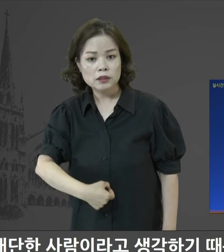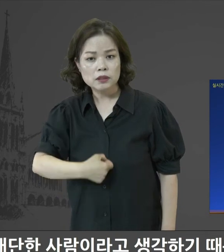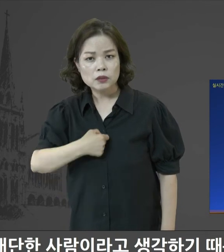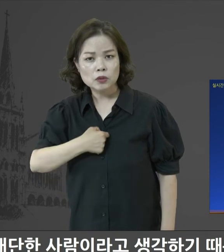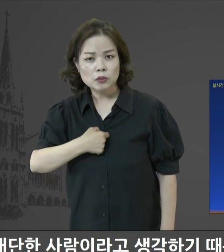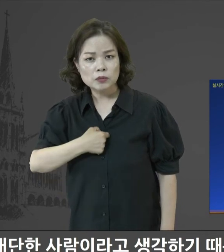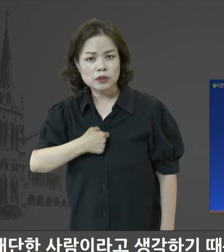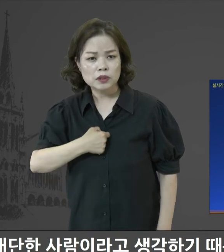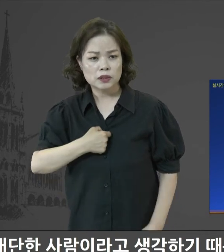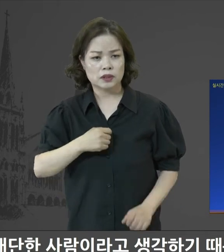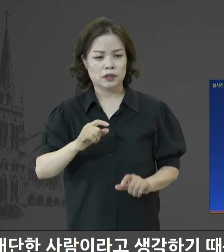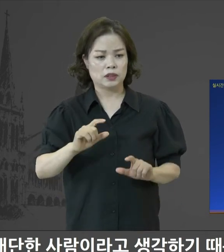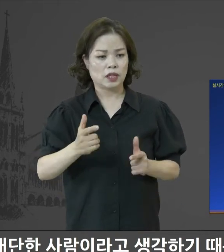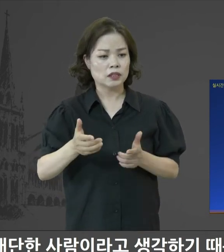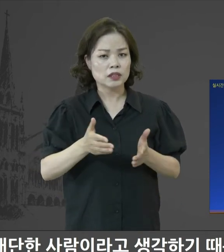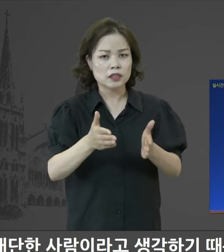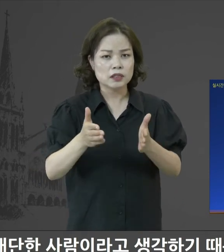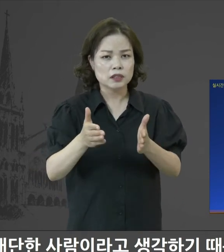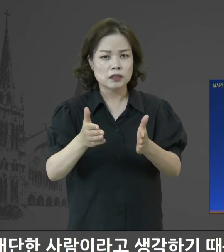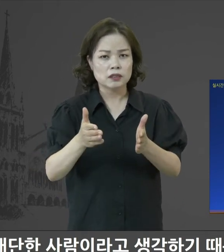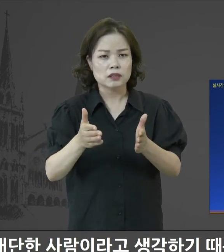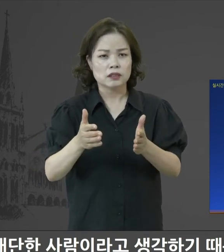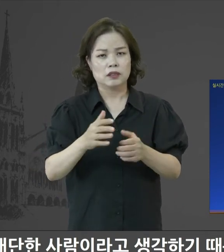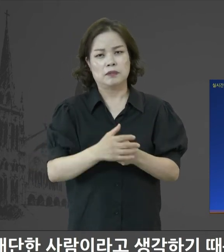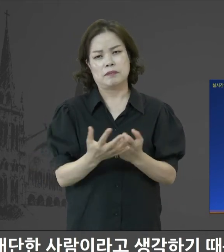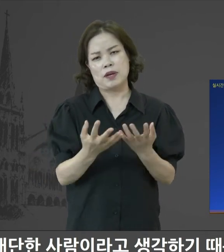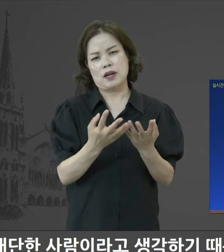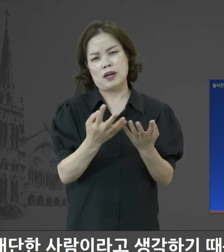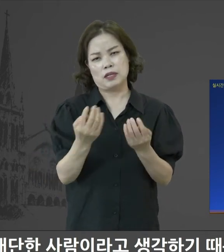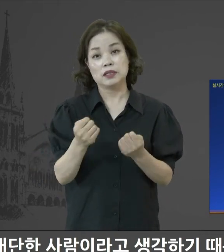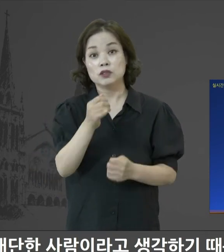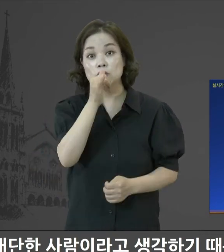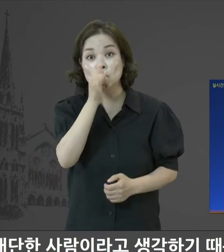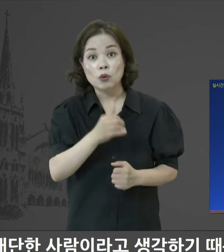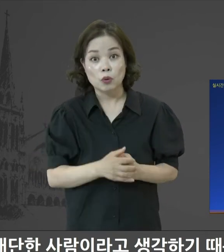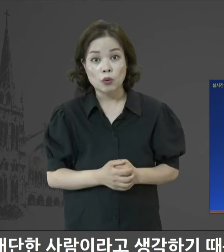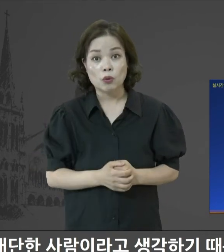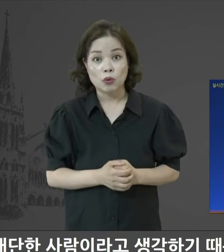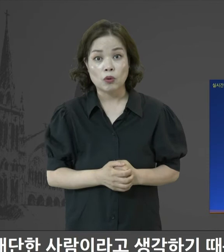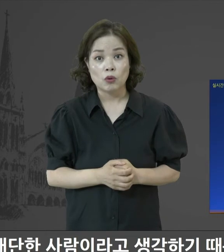않은 길을 갈 수 있는 여지가 얼마든지 있다는 것이죠.